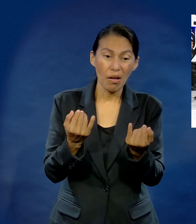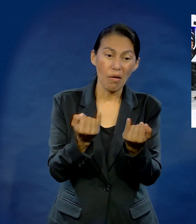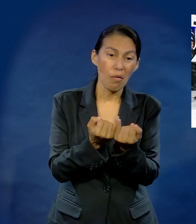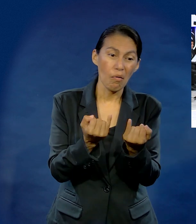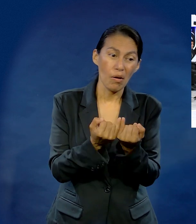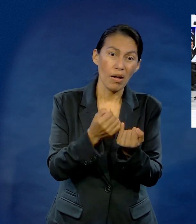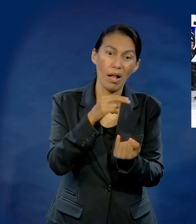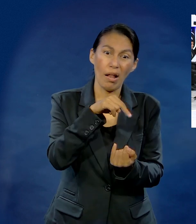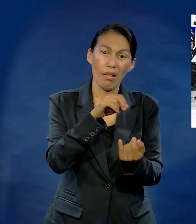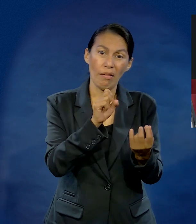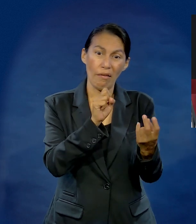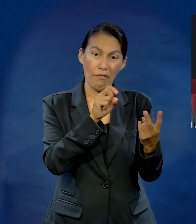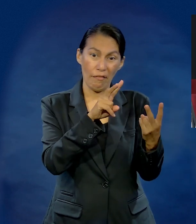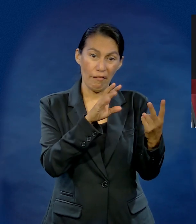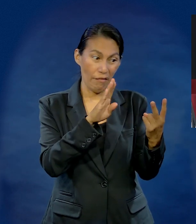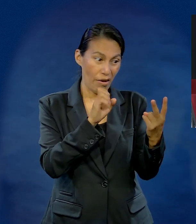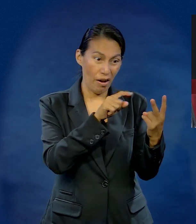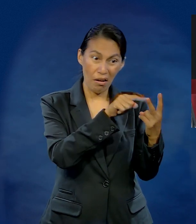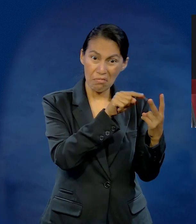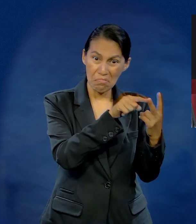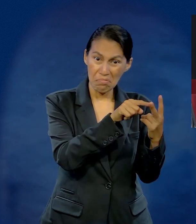destruir todo. ¿Todo por qué?